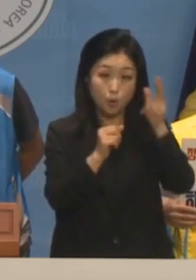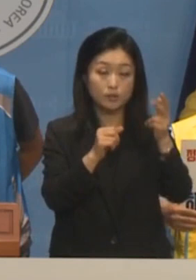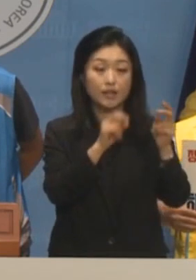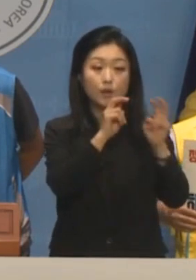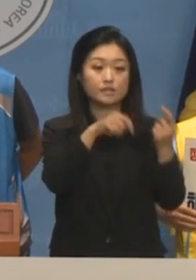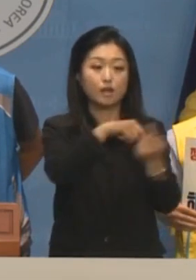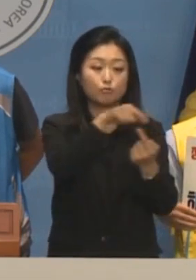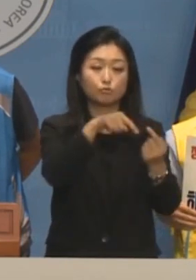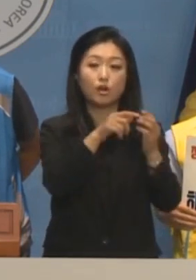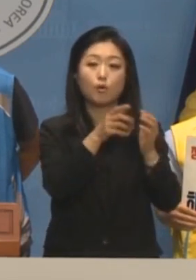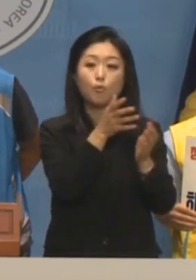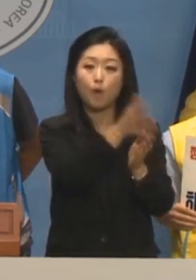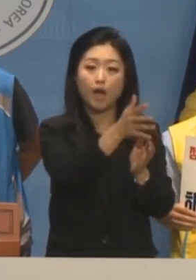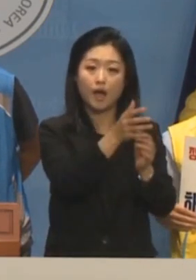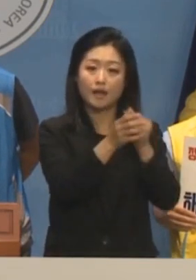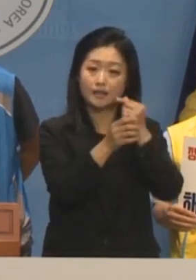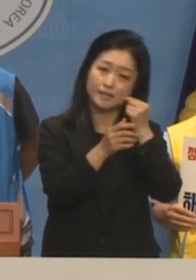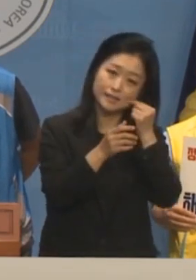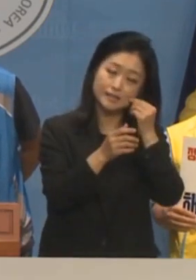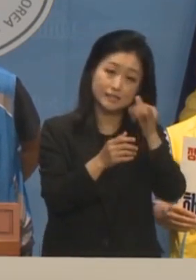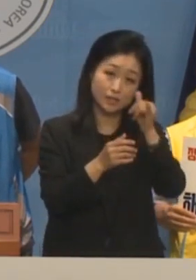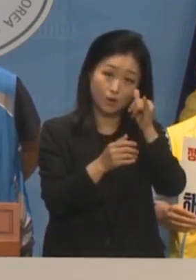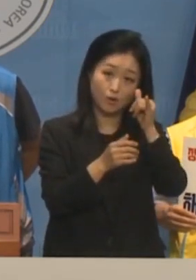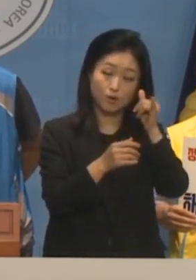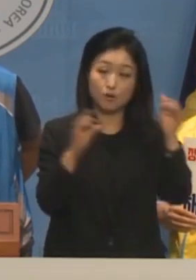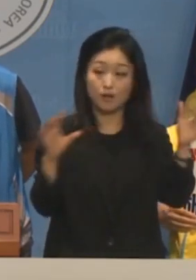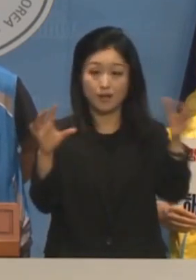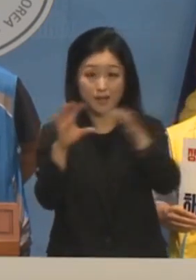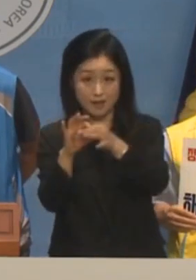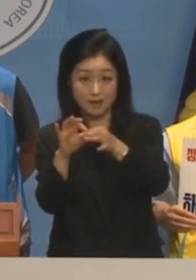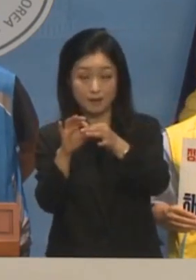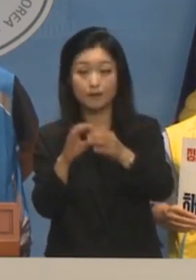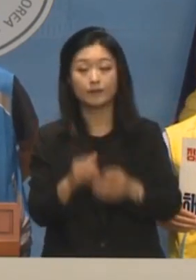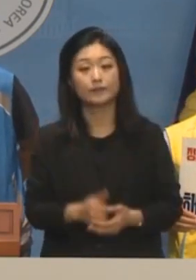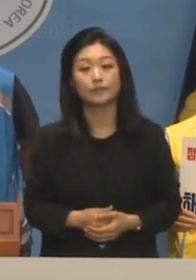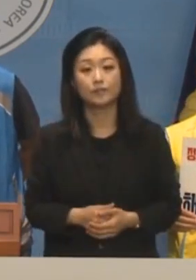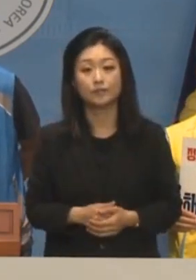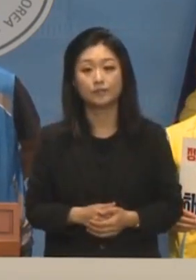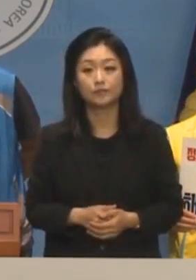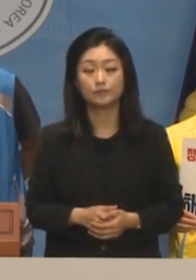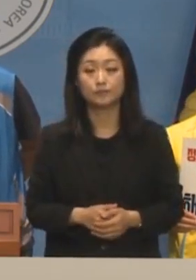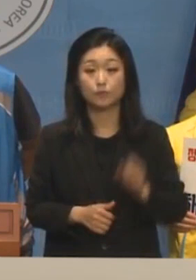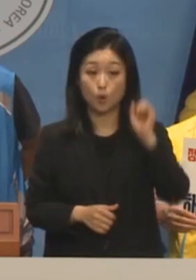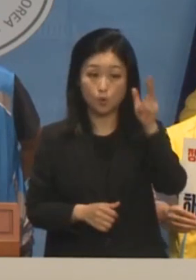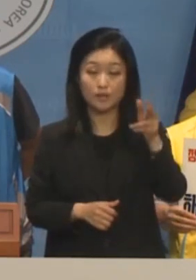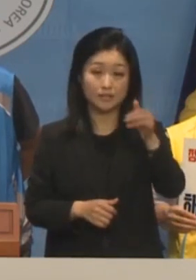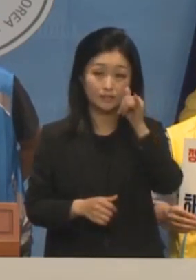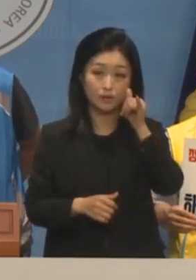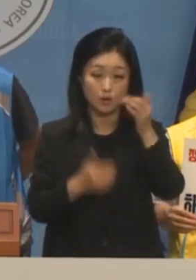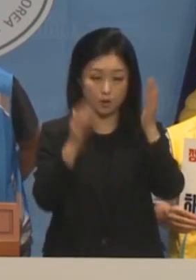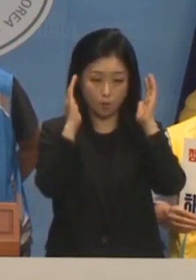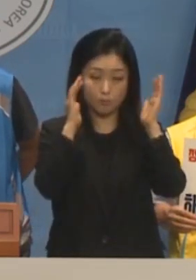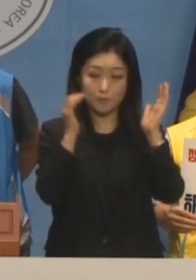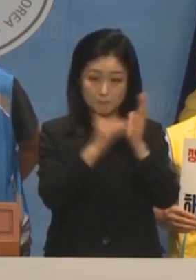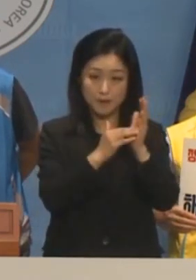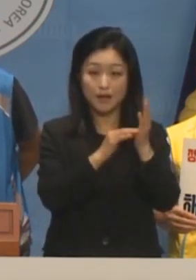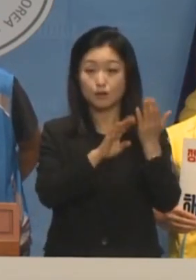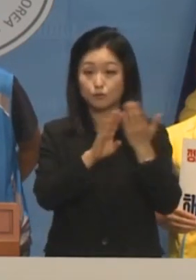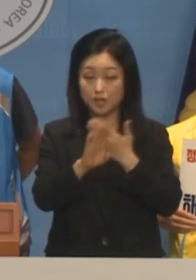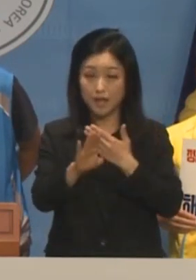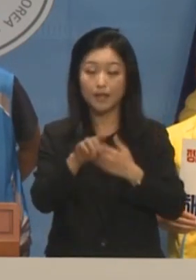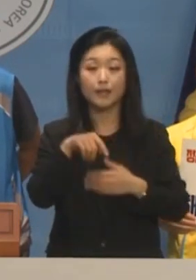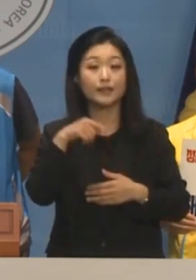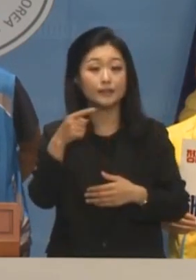세종호텔경영학과라는 인기학과가 있습니다. 그리고 세종호텔을 보유하고 있습니다. 학생들이 학업을 마치고 사회에 나왔을